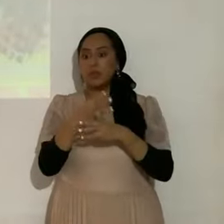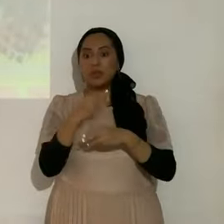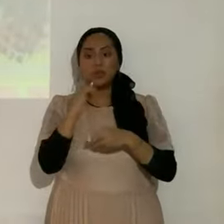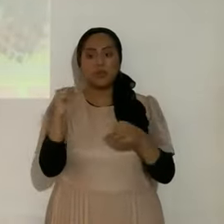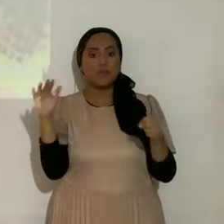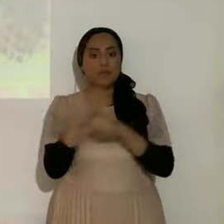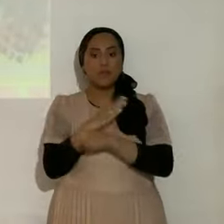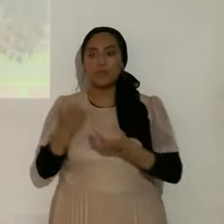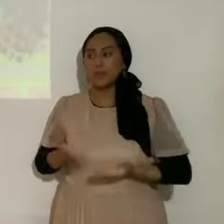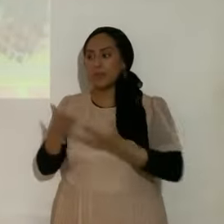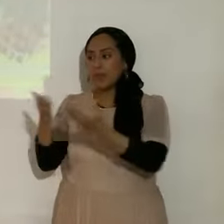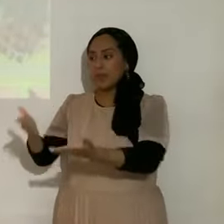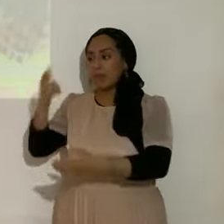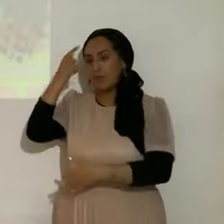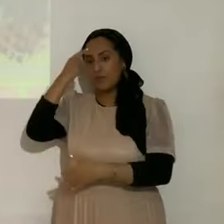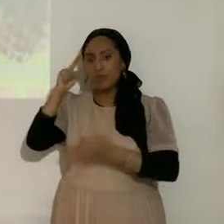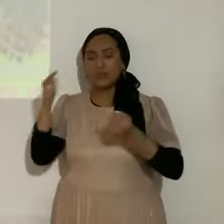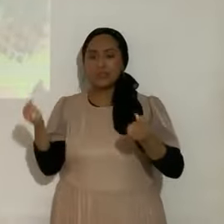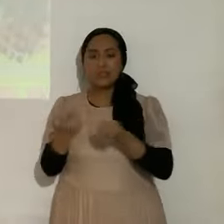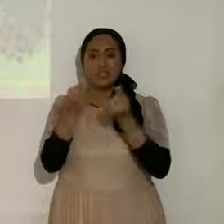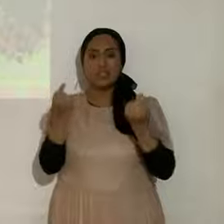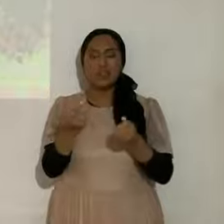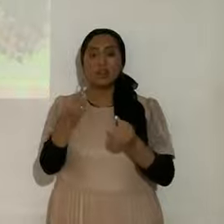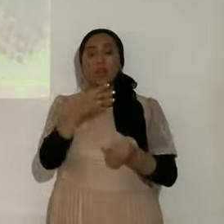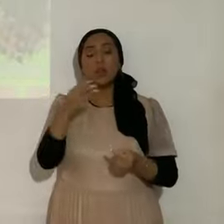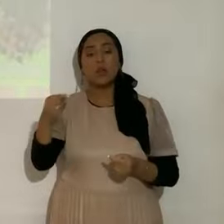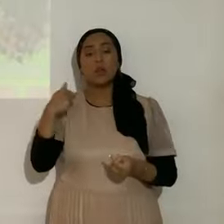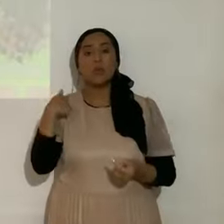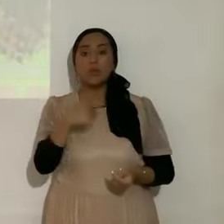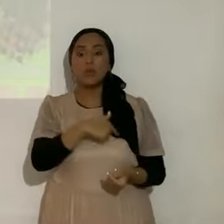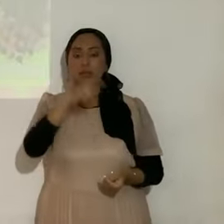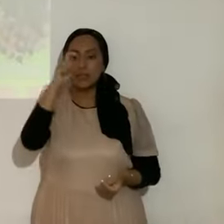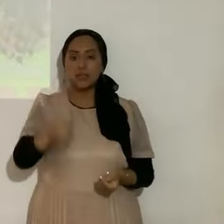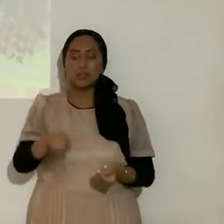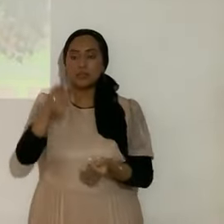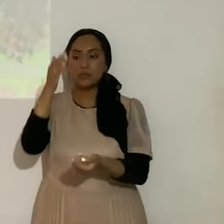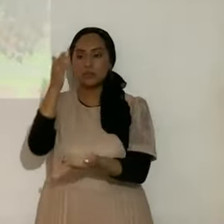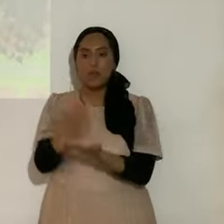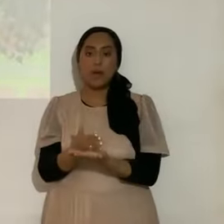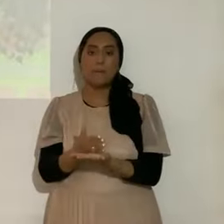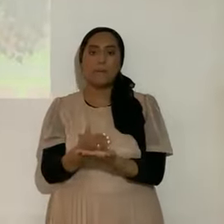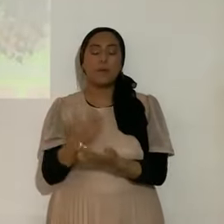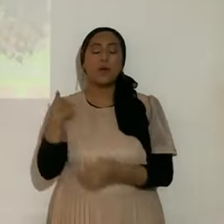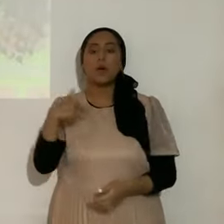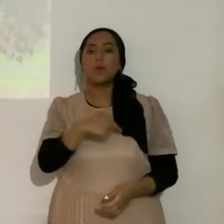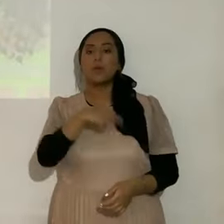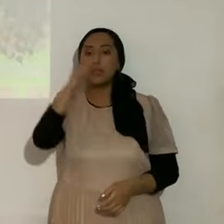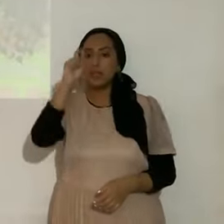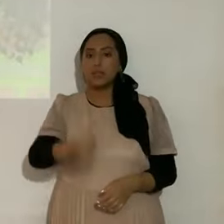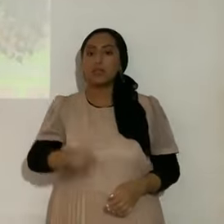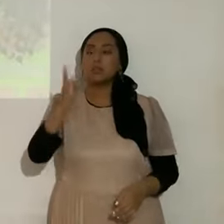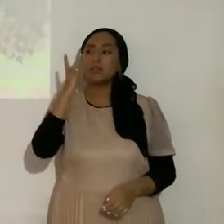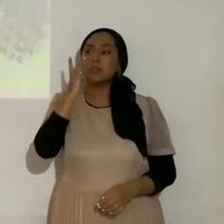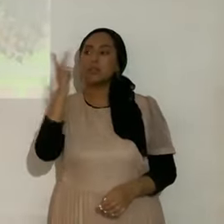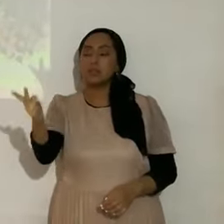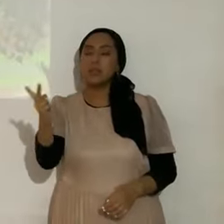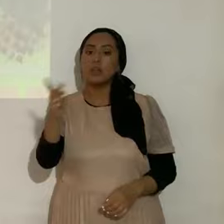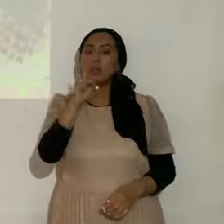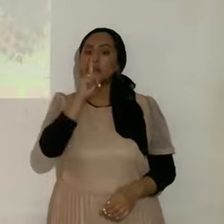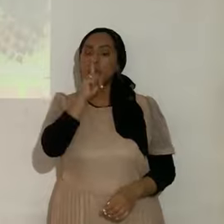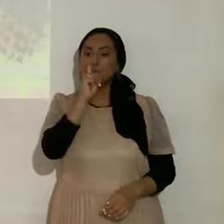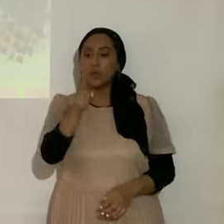totalmente entregado al pecado, a la corrupción, y nosotros tenemos que detenernos, tenemos que ver realmente